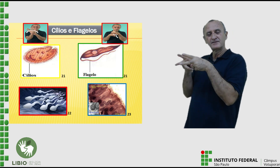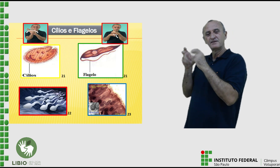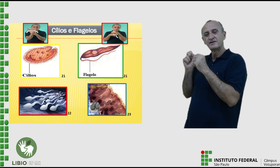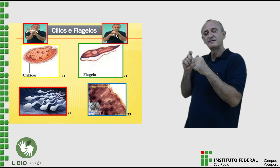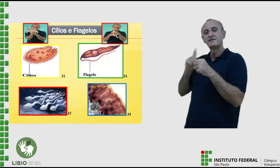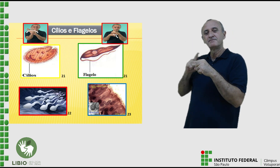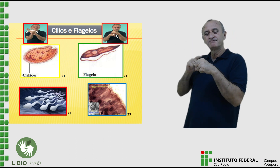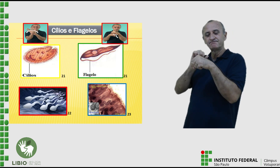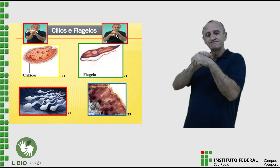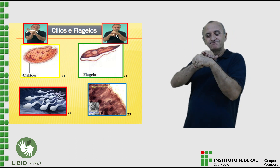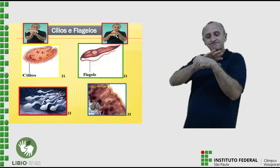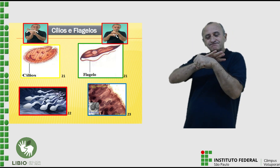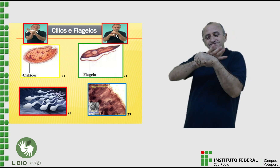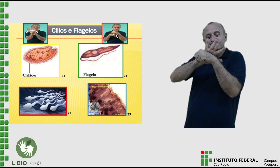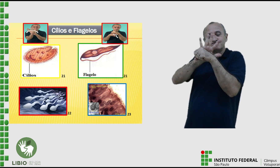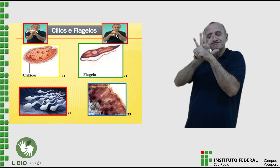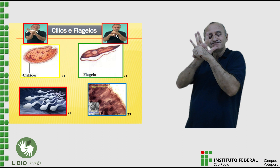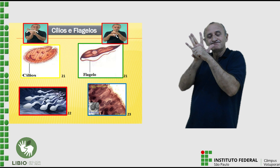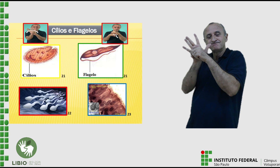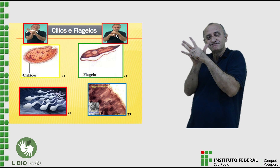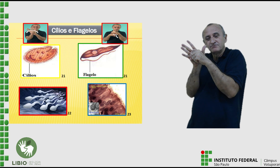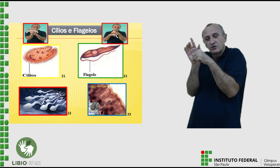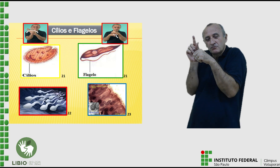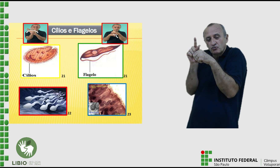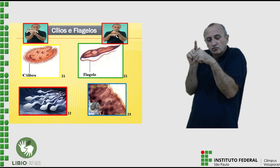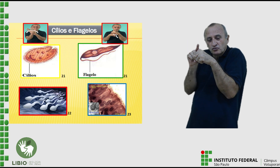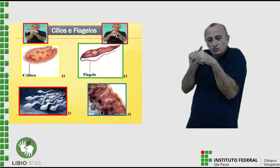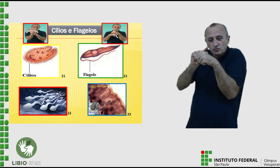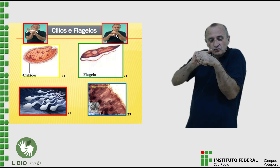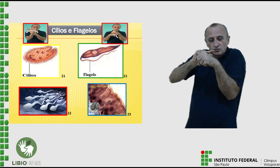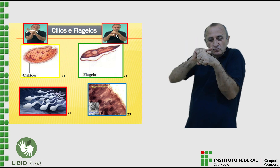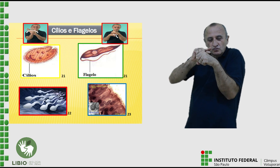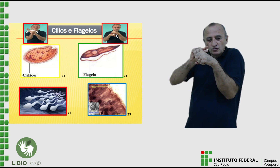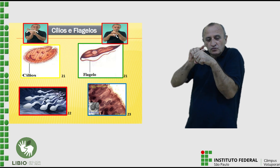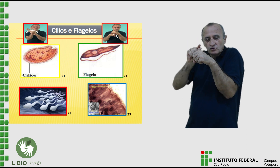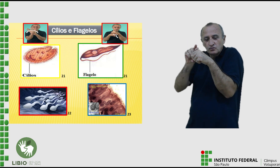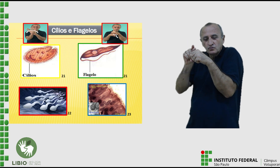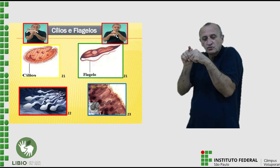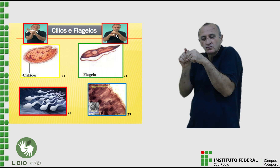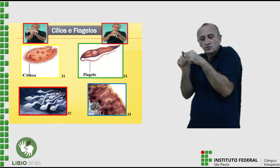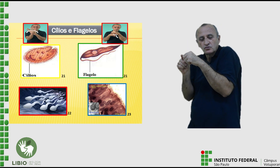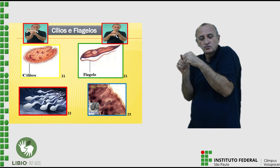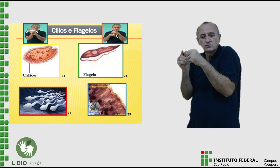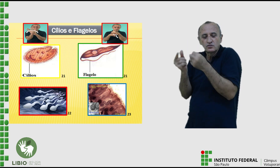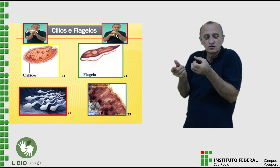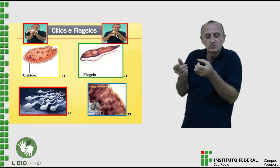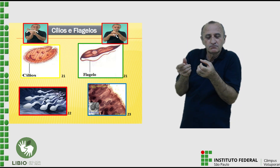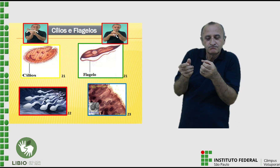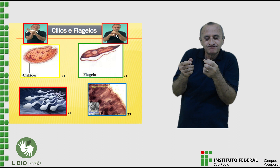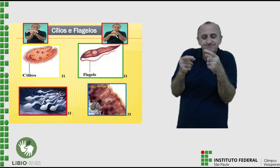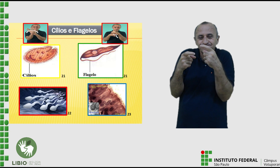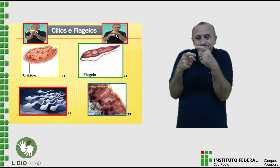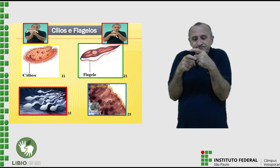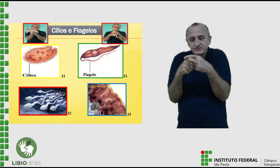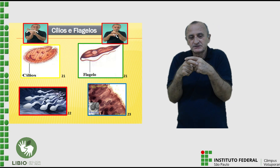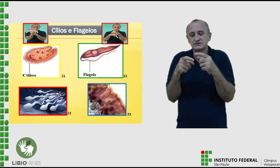do retângulo amarelo, vocês podem ver o que? Os cílios, que são mais